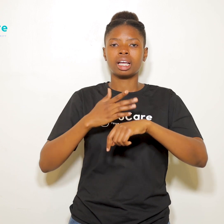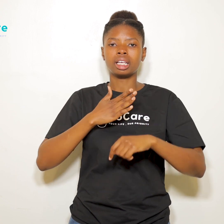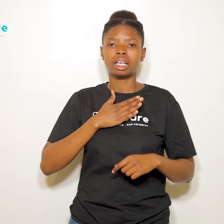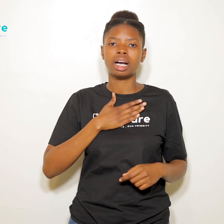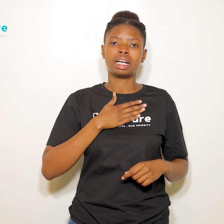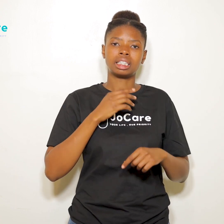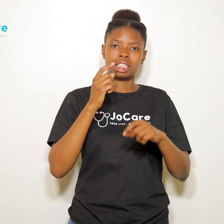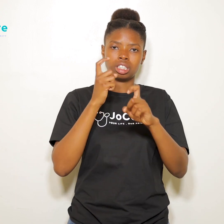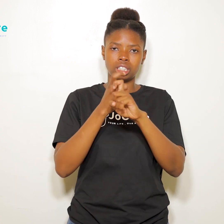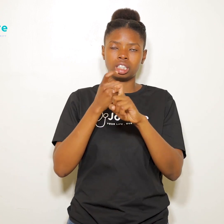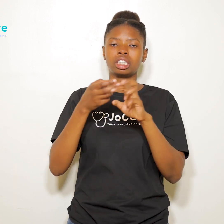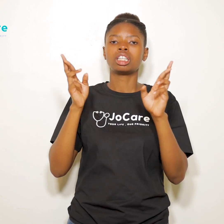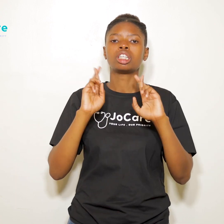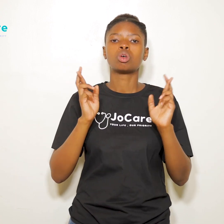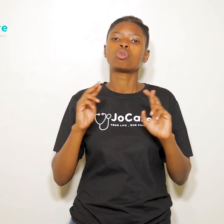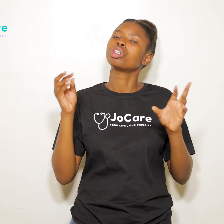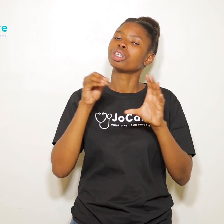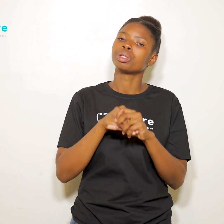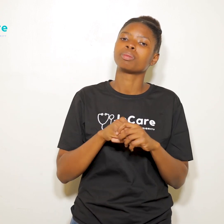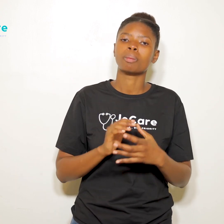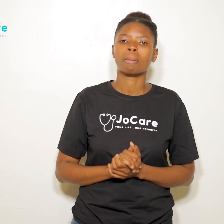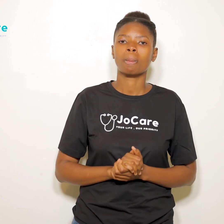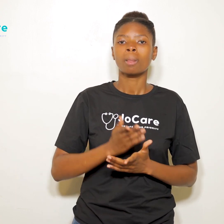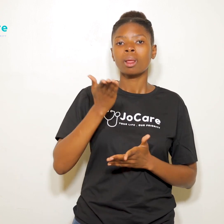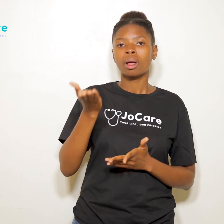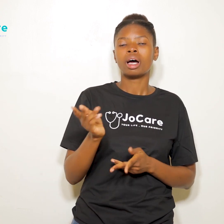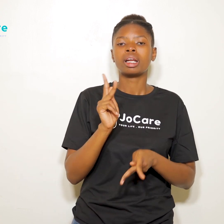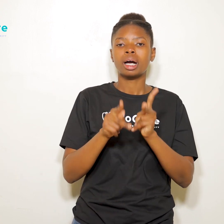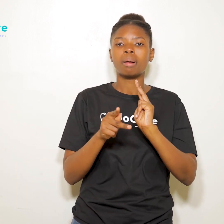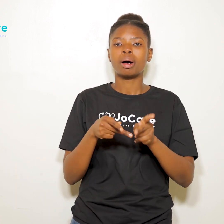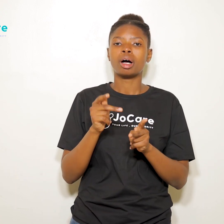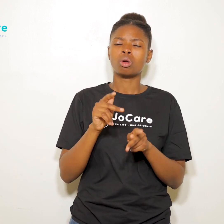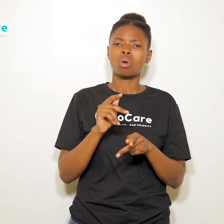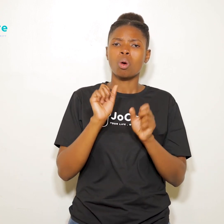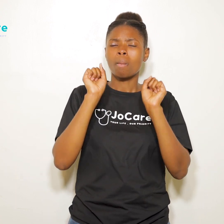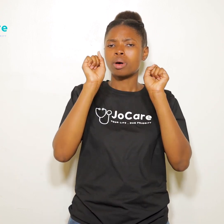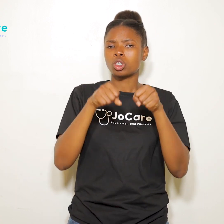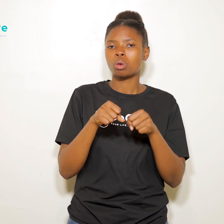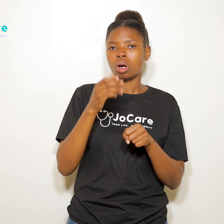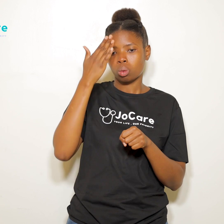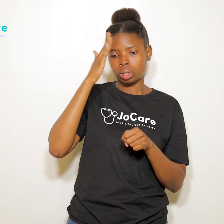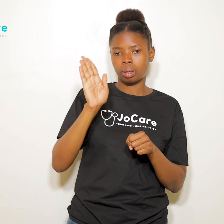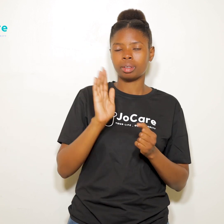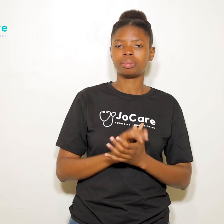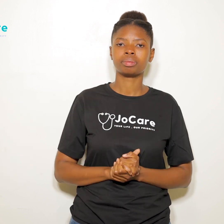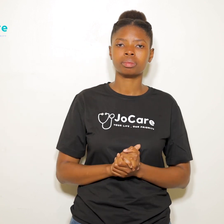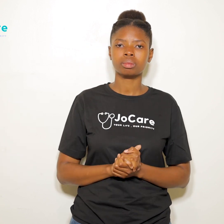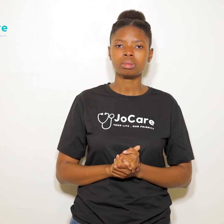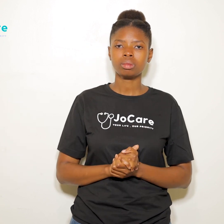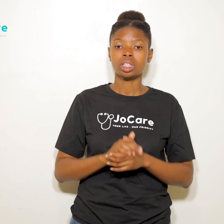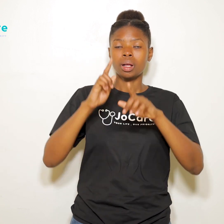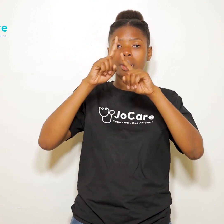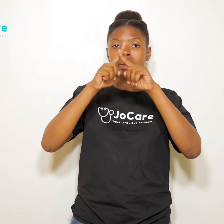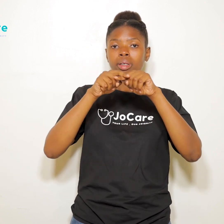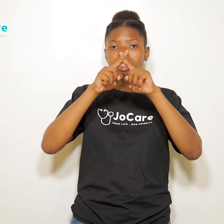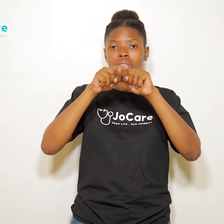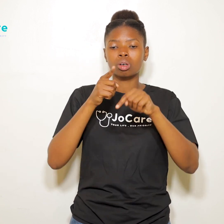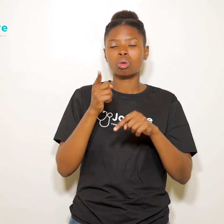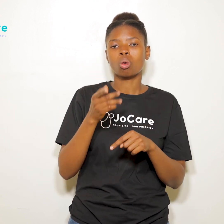abantu se bashobora kutabimenya? Yego bibaho. Kutabimenya icya mbere biterwa n'uko uba utazi ko izo mpinduka